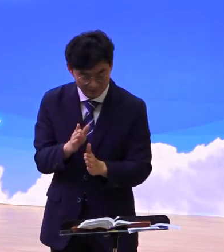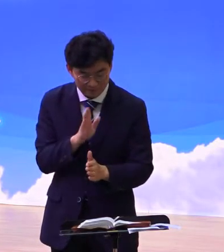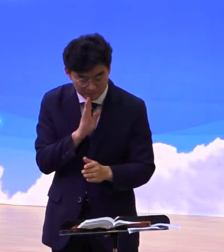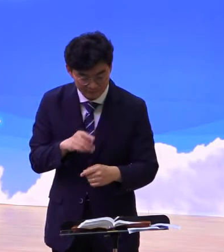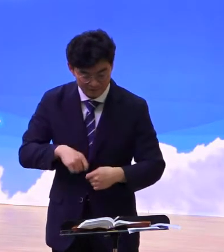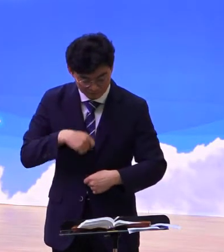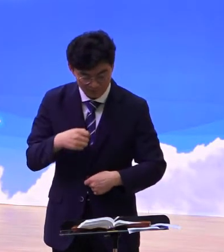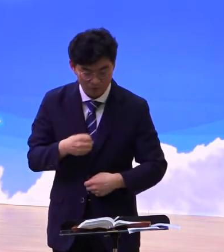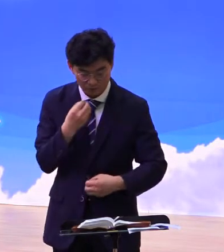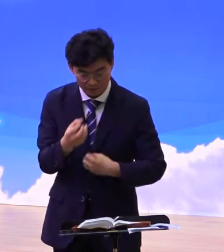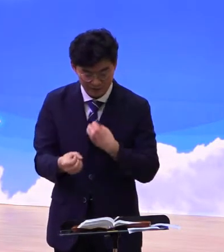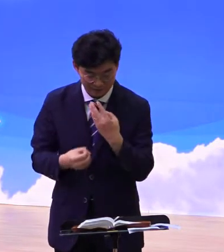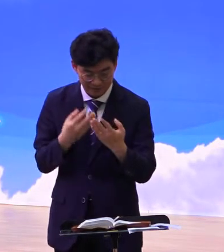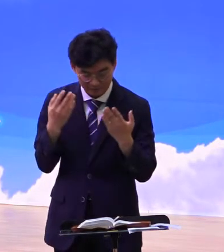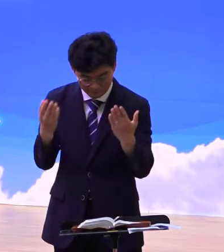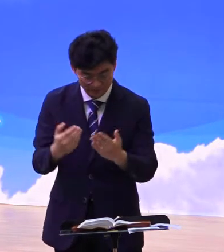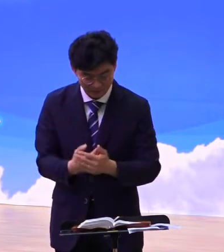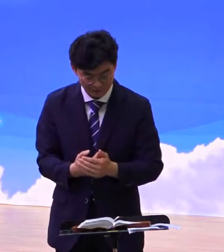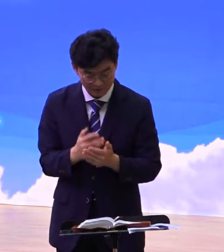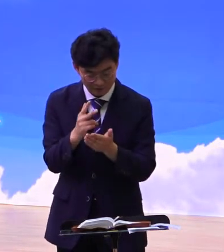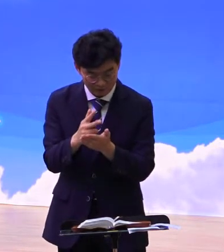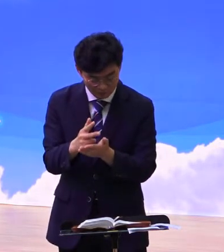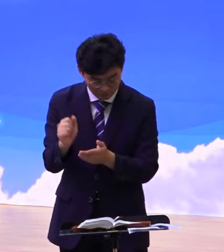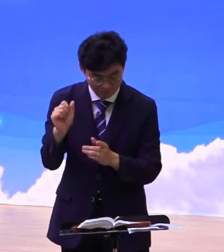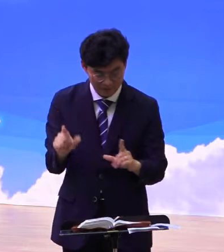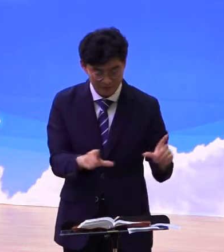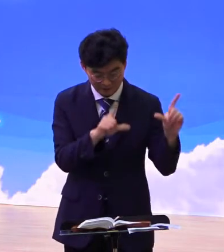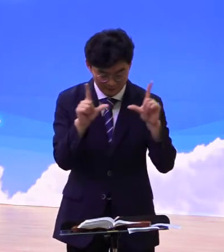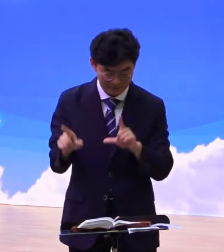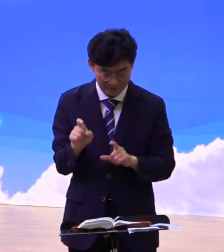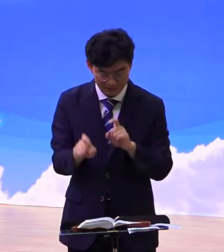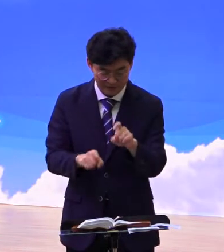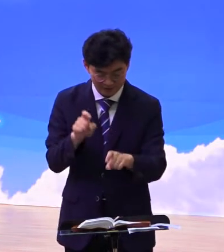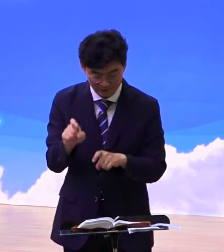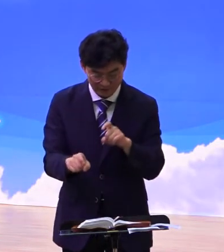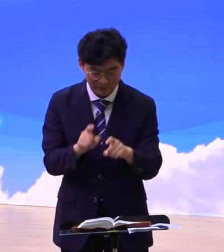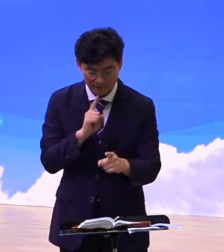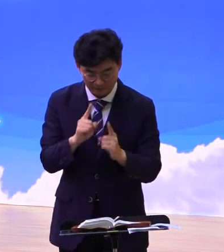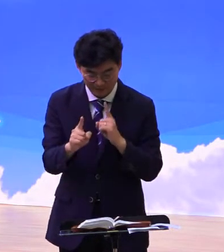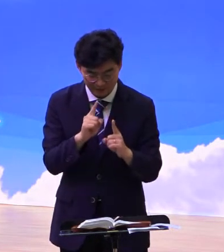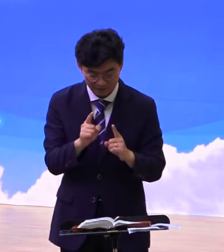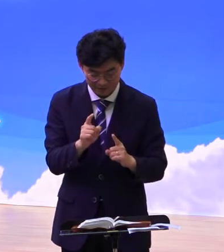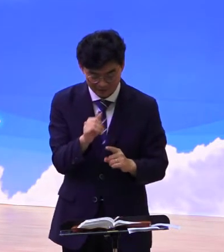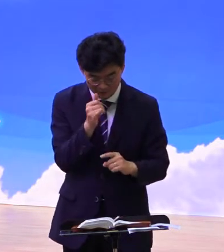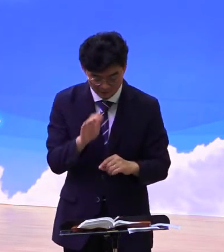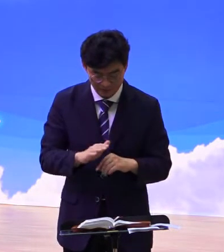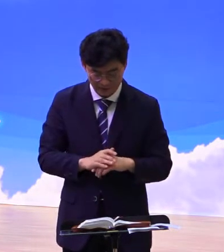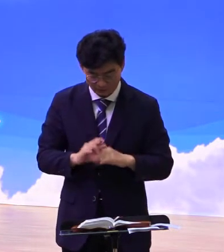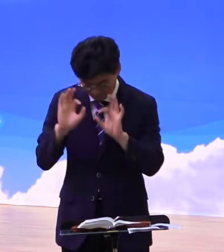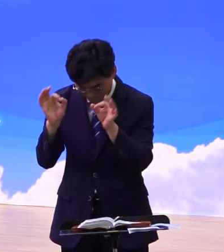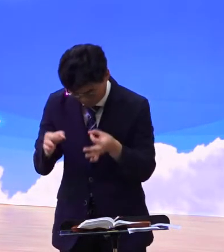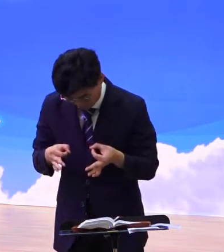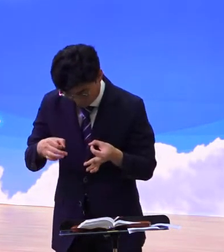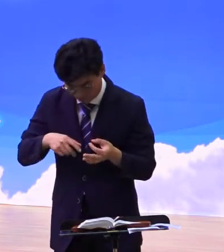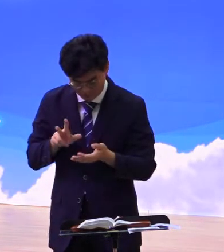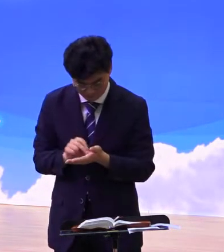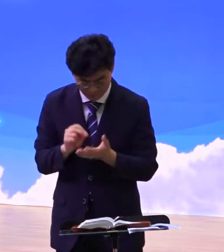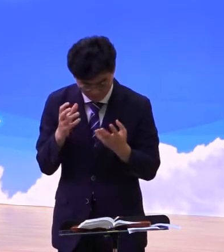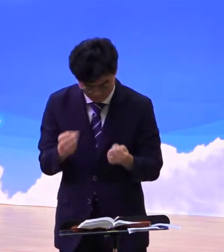실천하겠다고 다짐하지만 내 생각이 먼저였음을 고백합니다. 하나님의